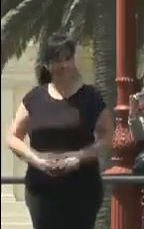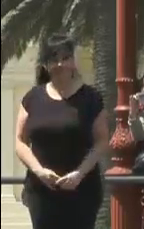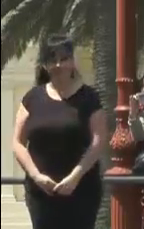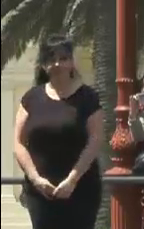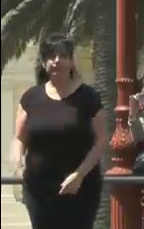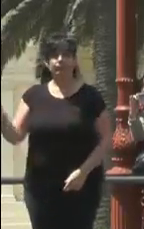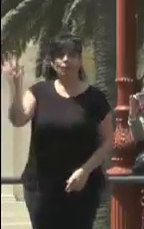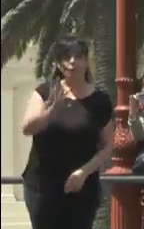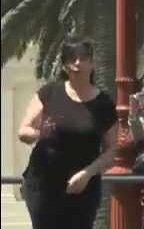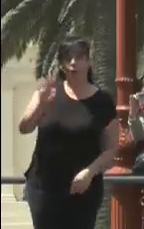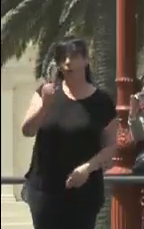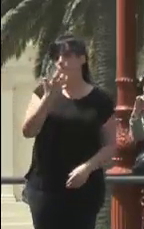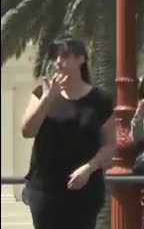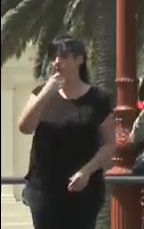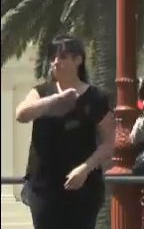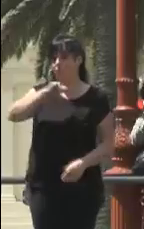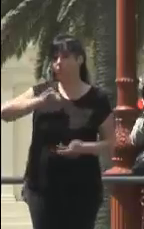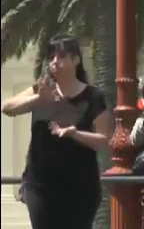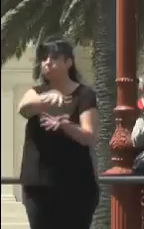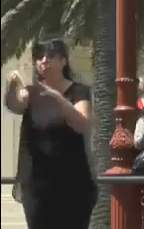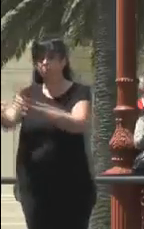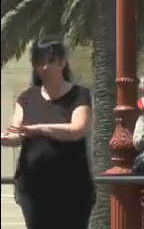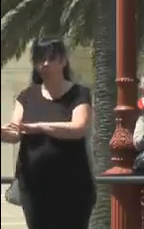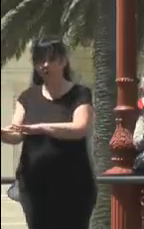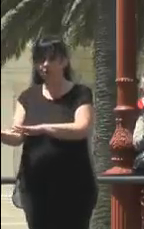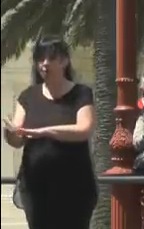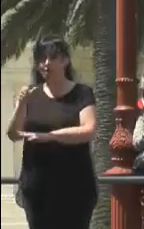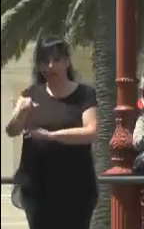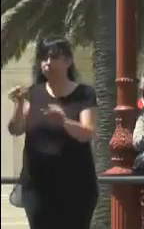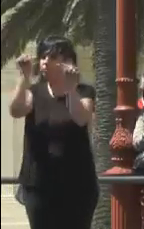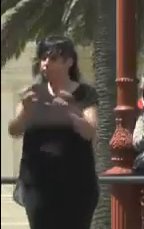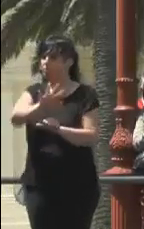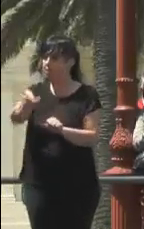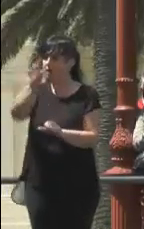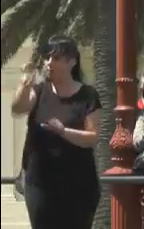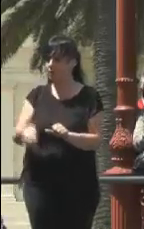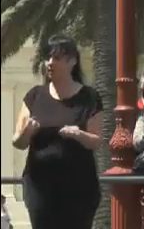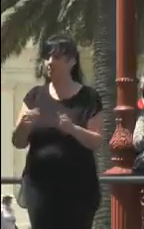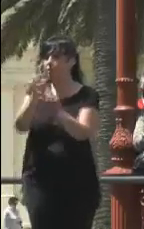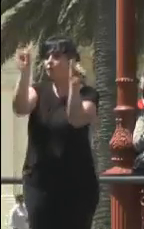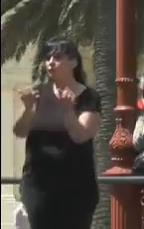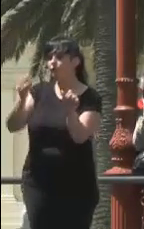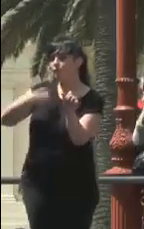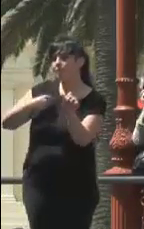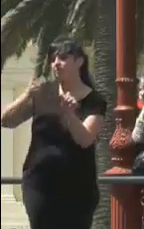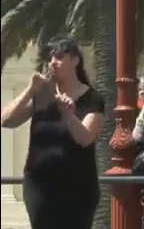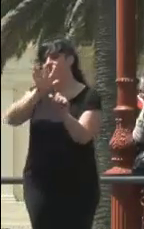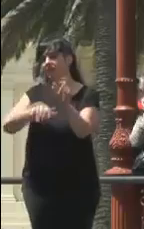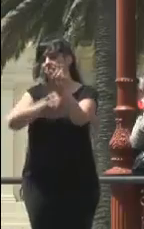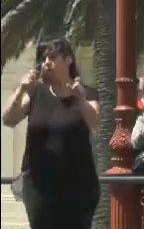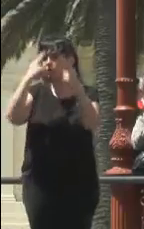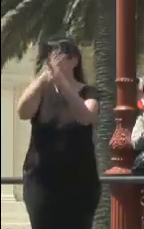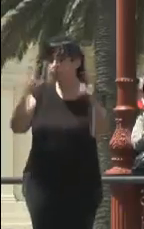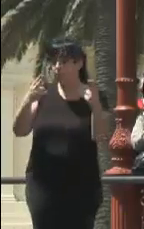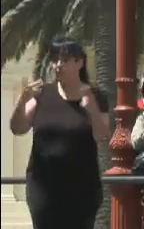O de las privatizaciones que son una fórmula de saqueo, es una fórmula según la cual nos quitan lo que es de todos y de todas para dárselo a